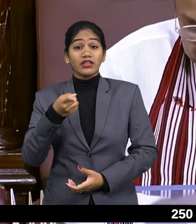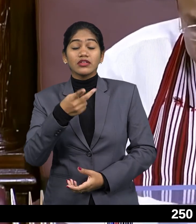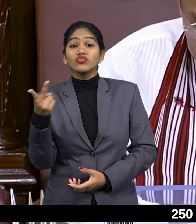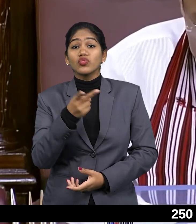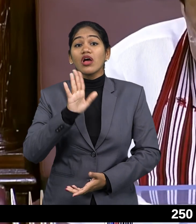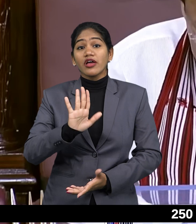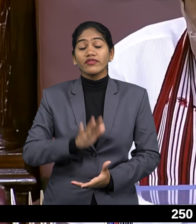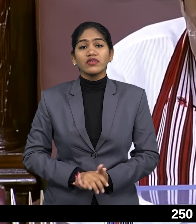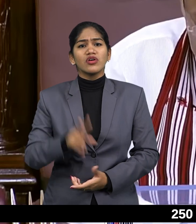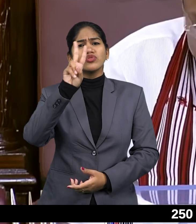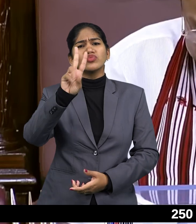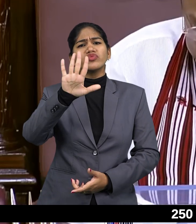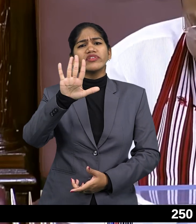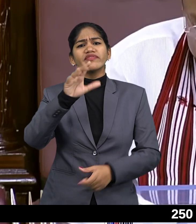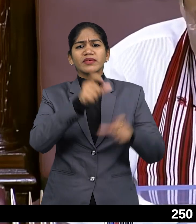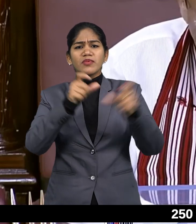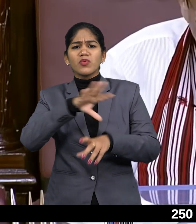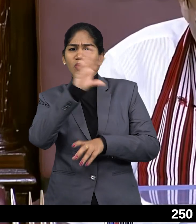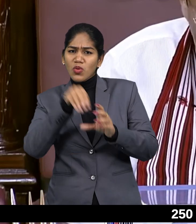రెండు వందల 50 మంది సభ్యులను కలిగి ఉంది.